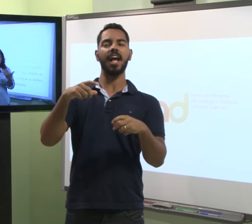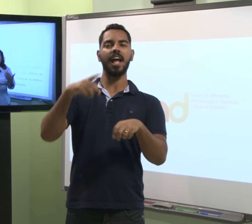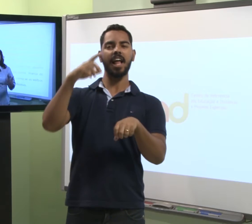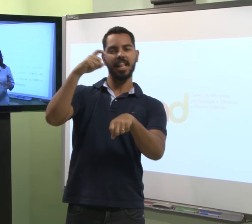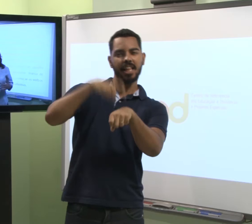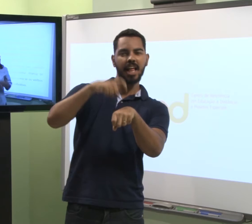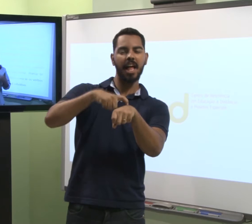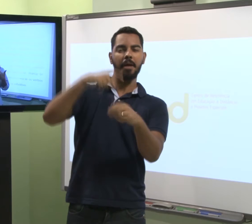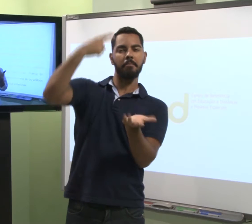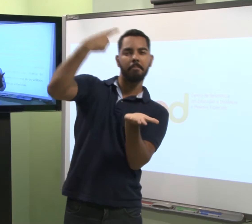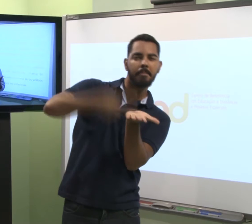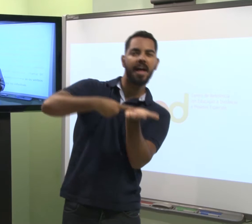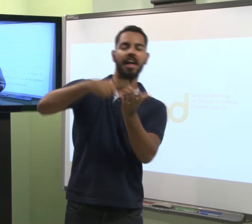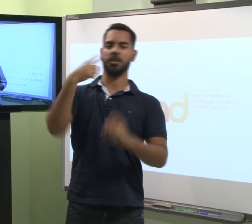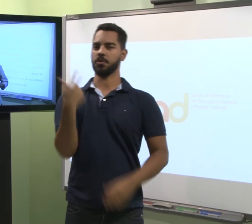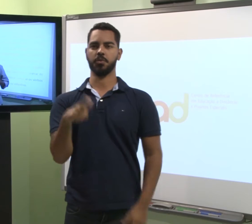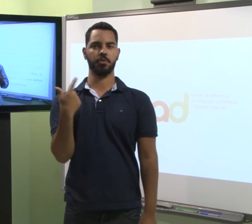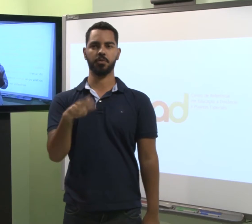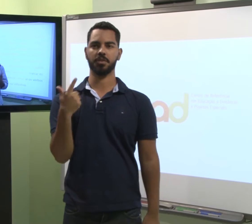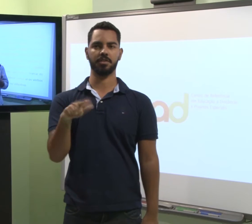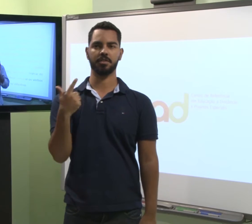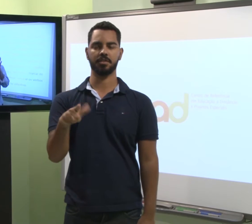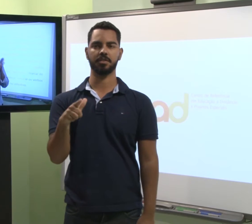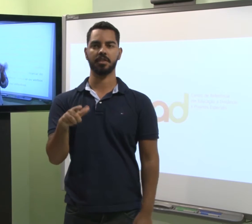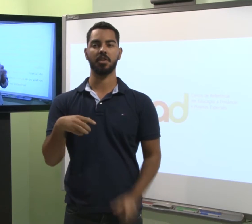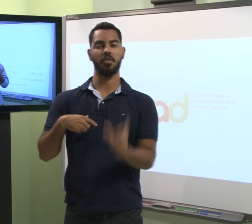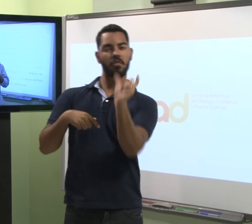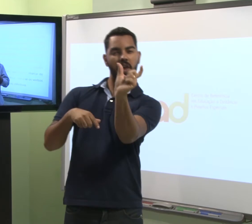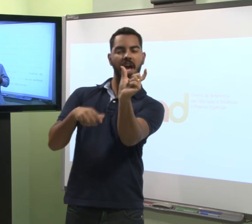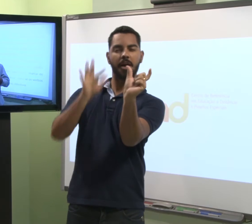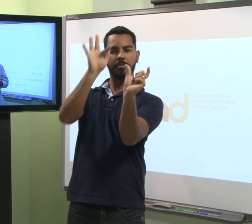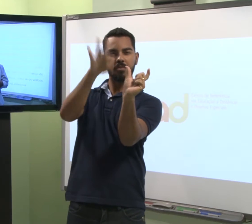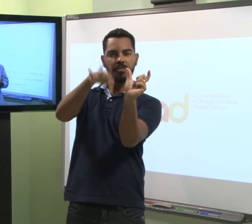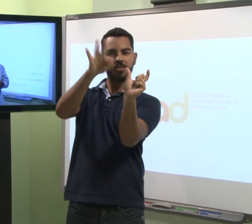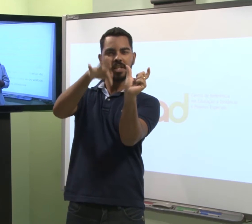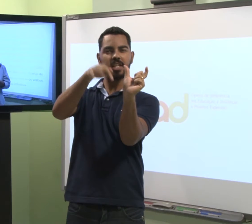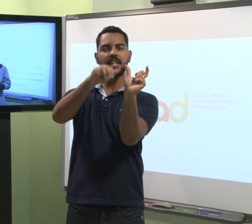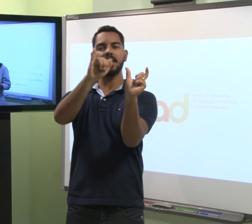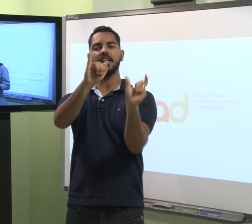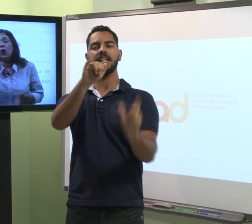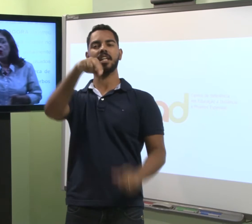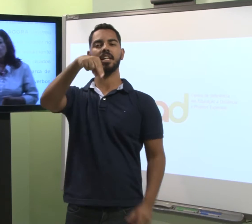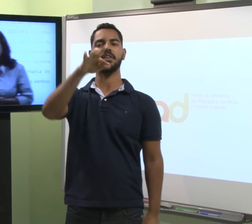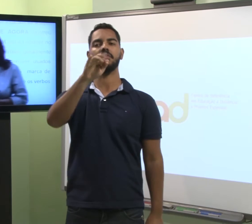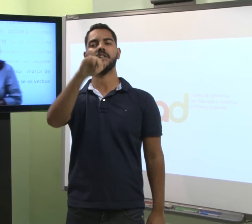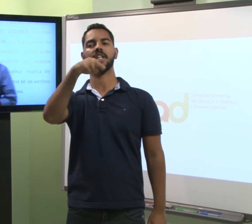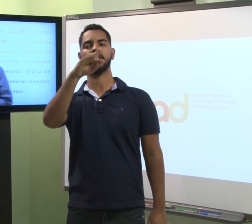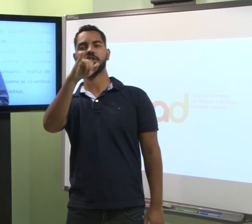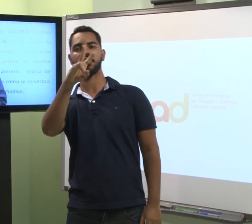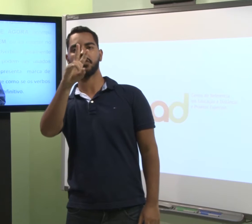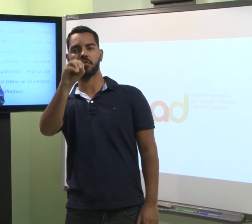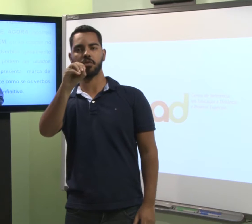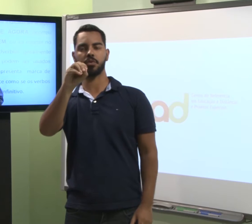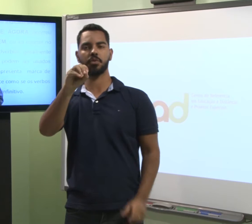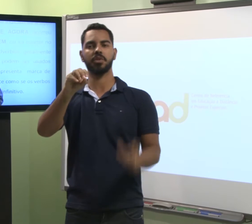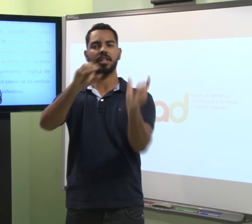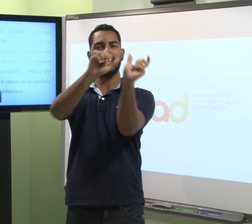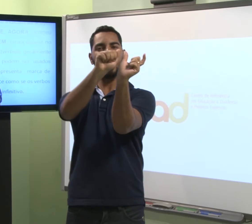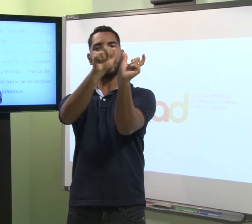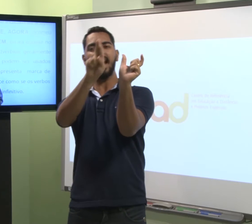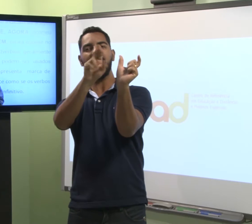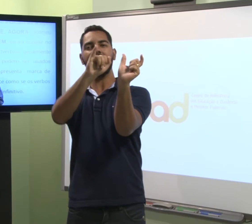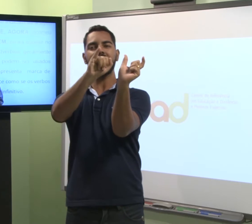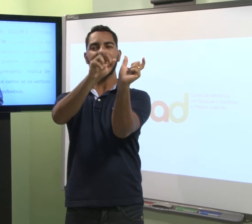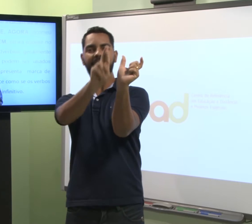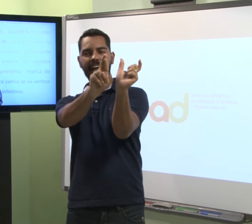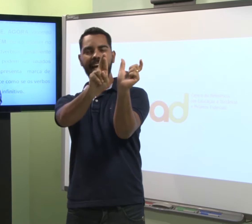se os verbos ficassem na frase quase sempre no infinitivo. O tempo nessa língua é